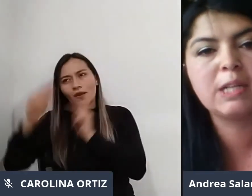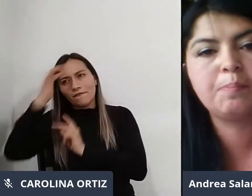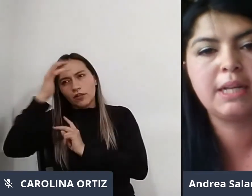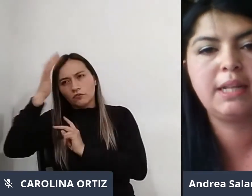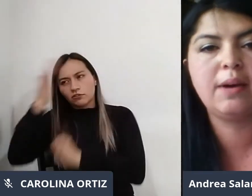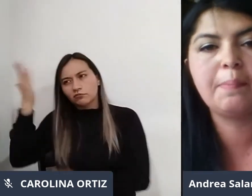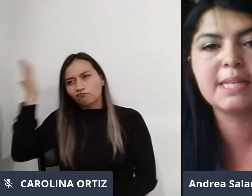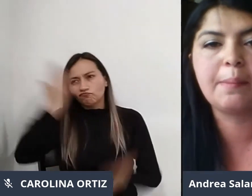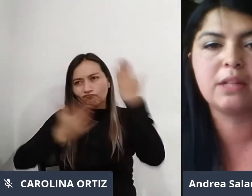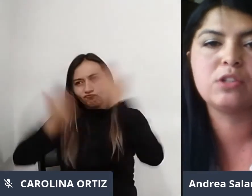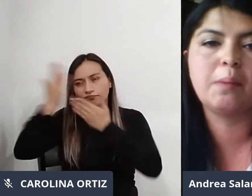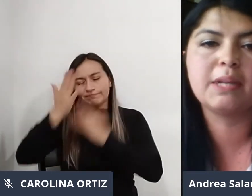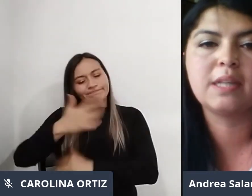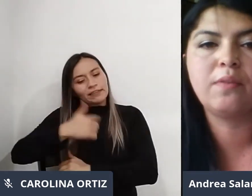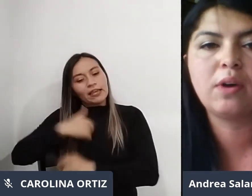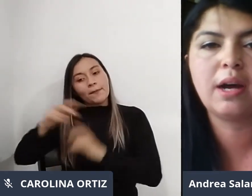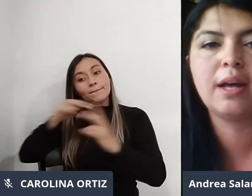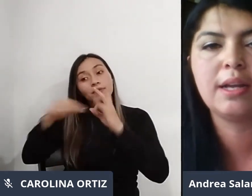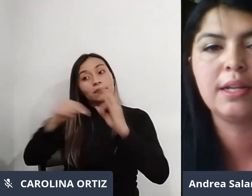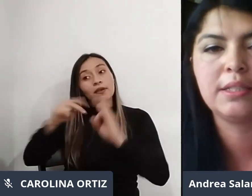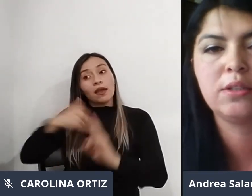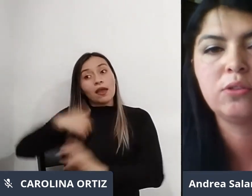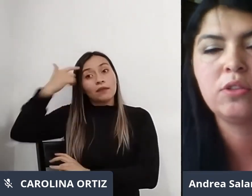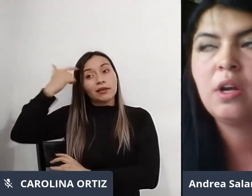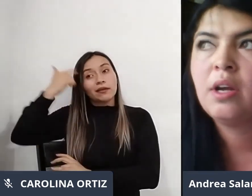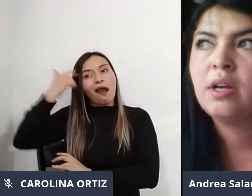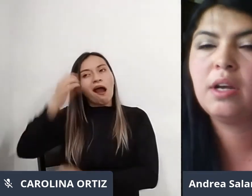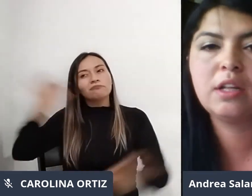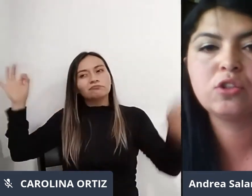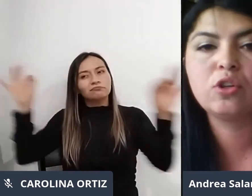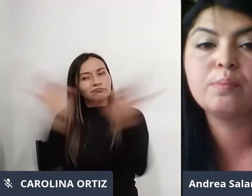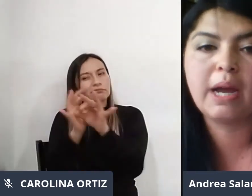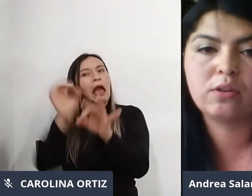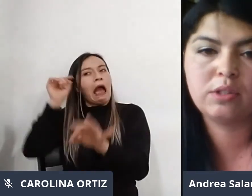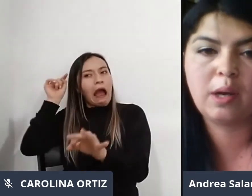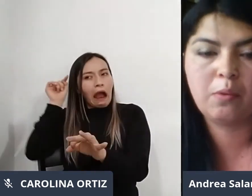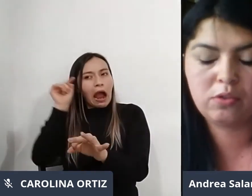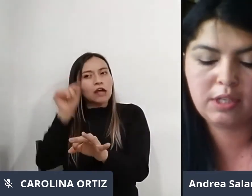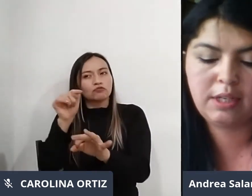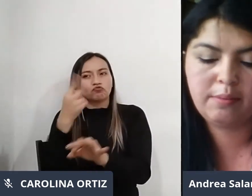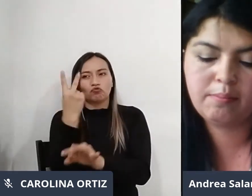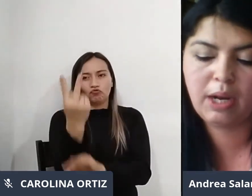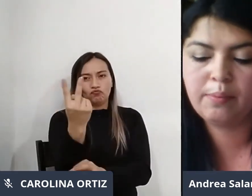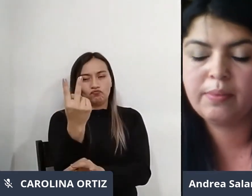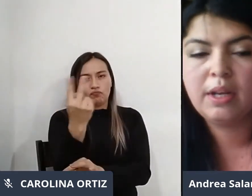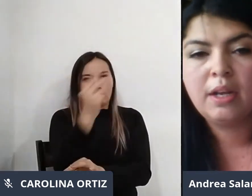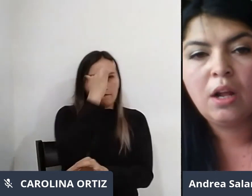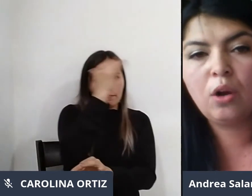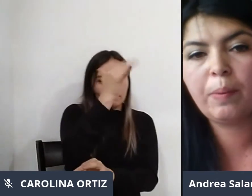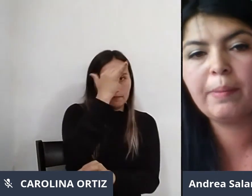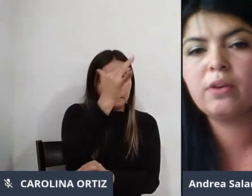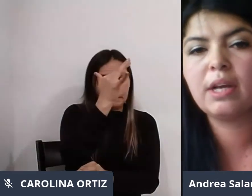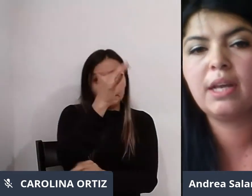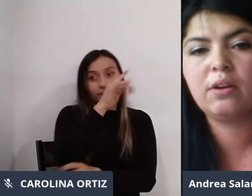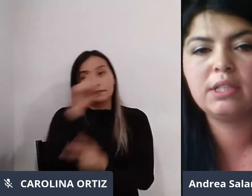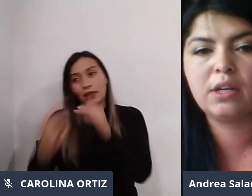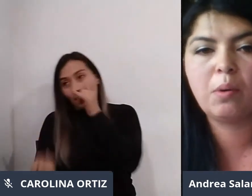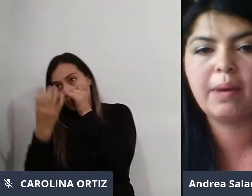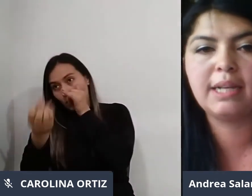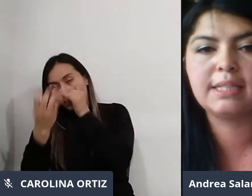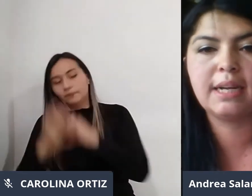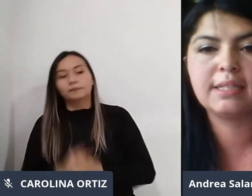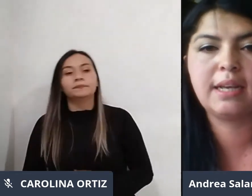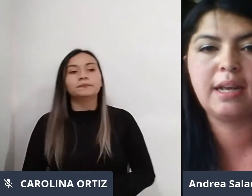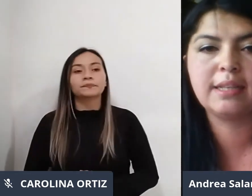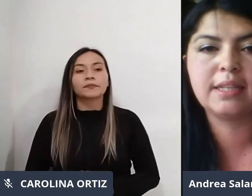mi perspectiva de pensamiento siempre está enfocada en esos dos marcos, digámoslo así. Bueno, lo primero que quiero decir